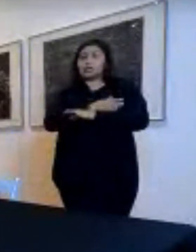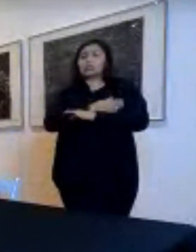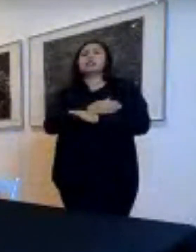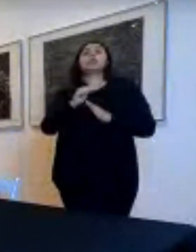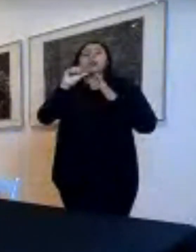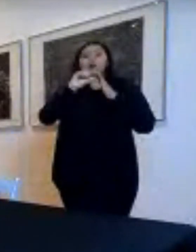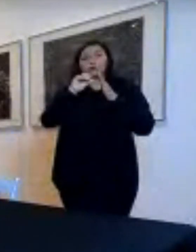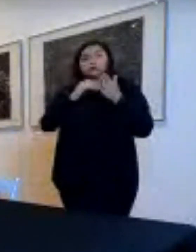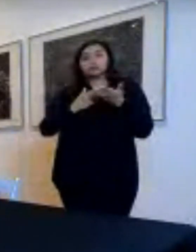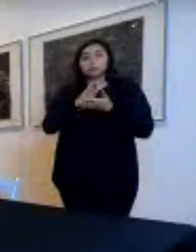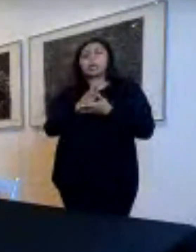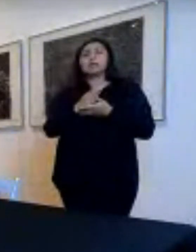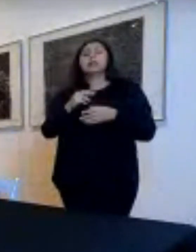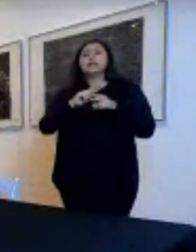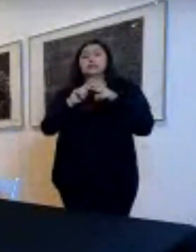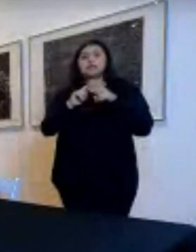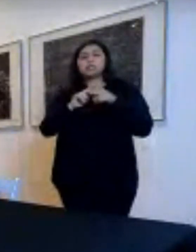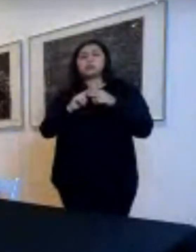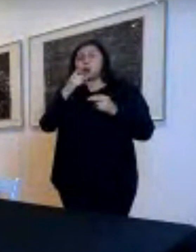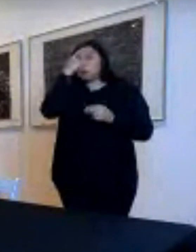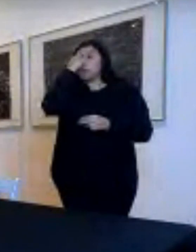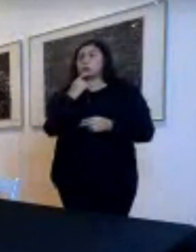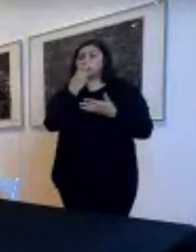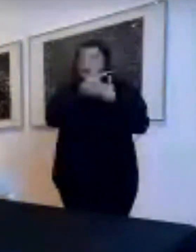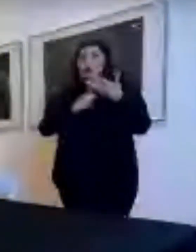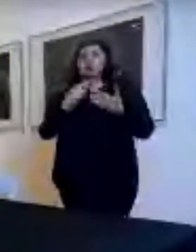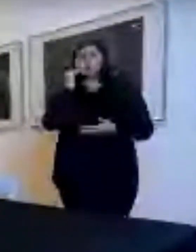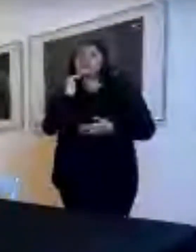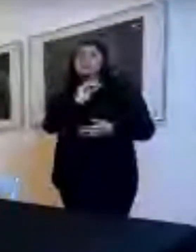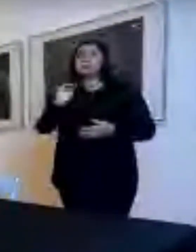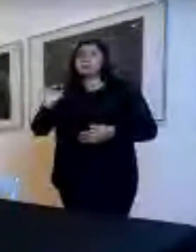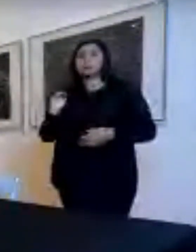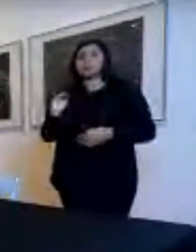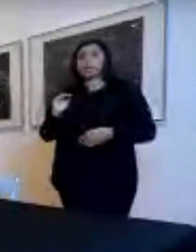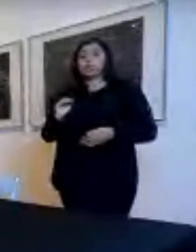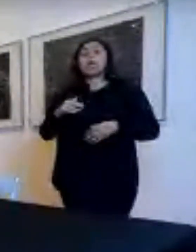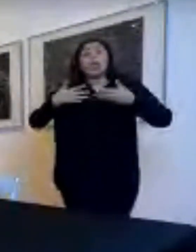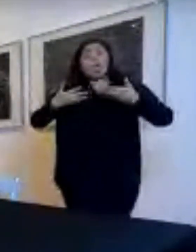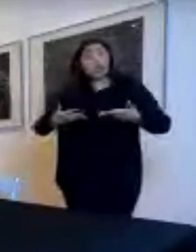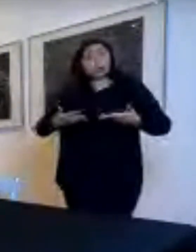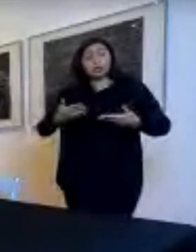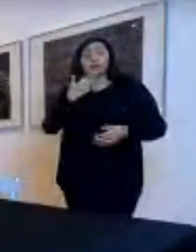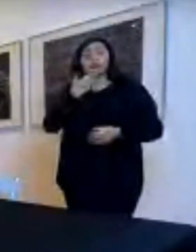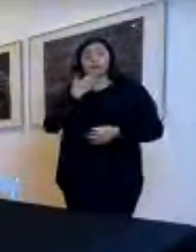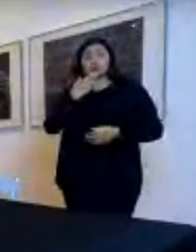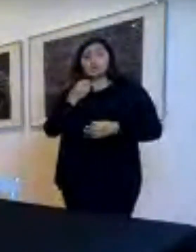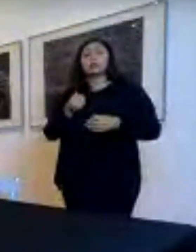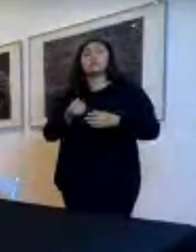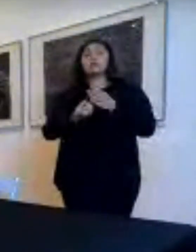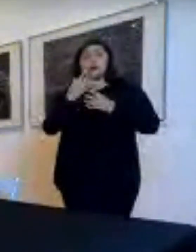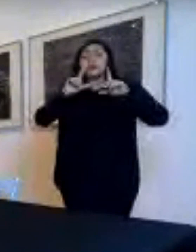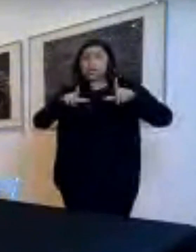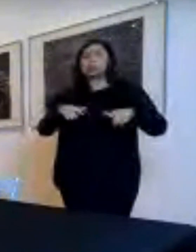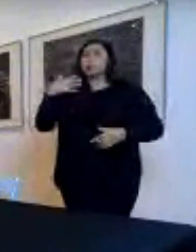e Infancia. Y este año abordaremos nuevamente un área muy significativa, como es el compromiso entre el